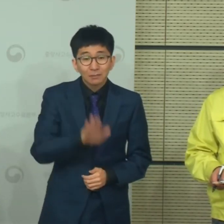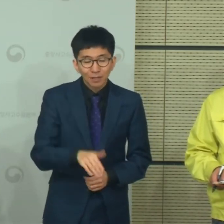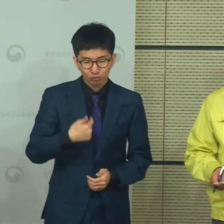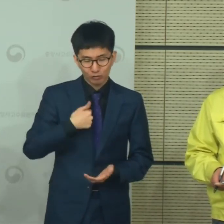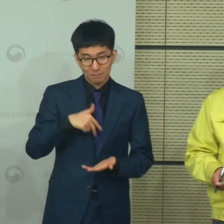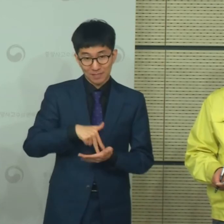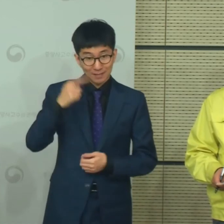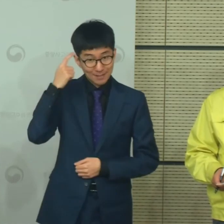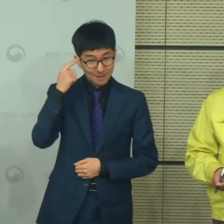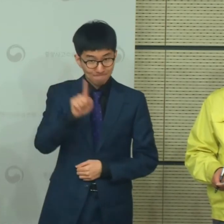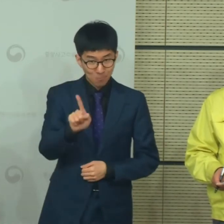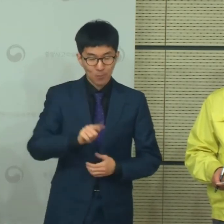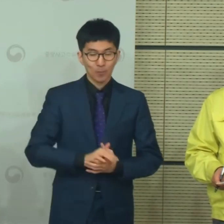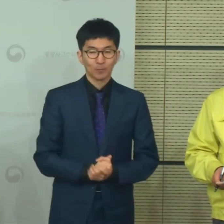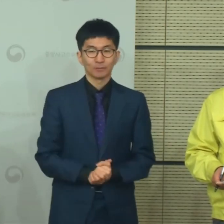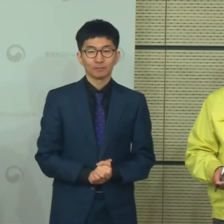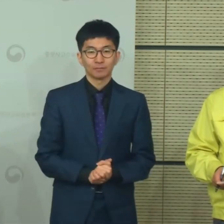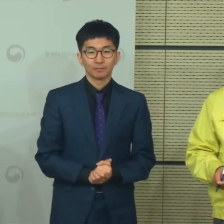자체가 그